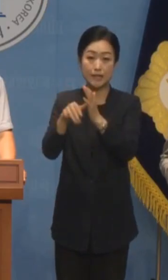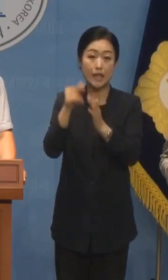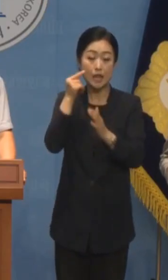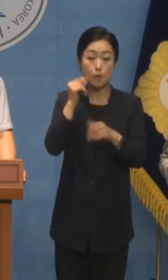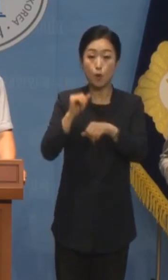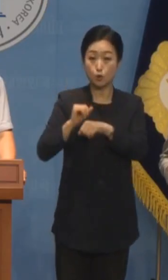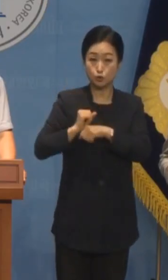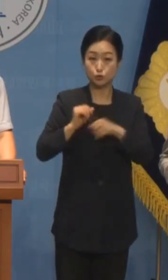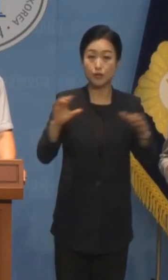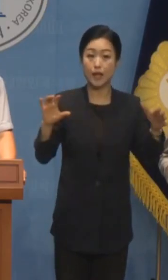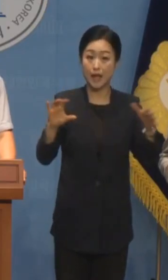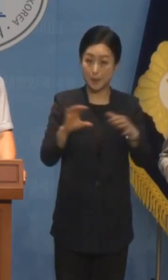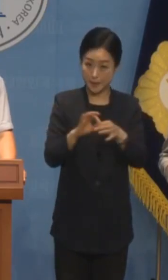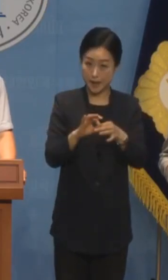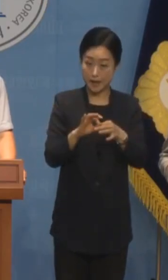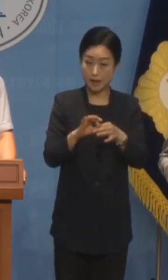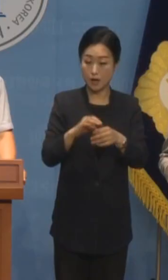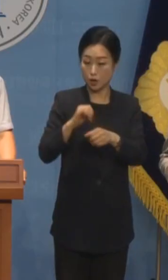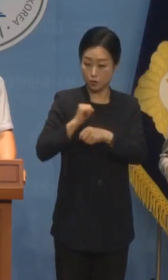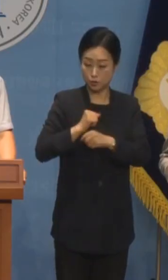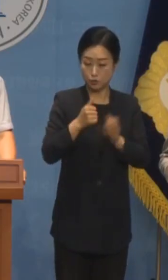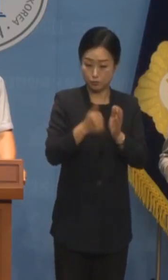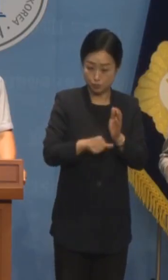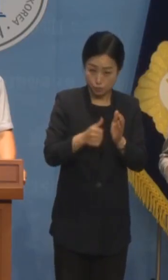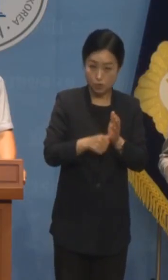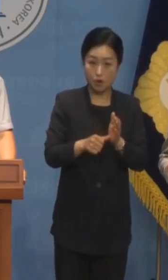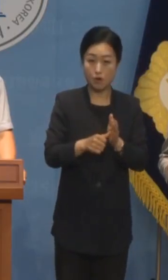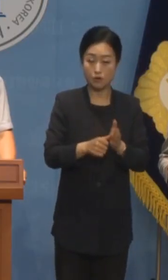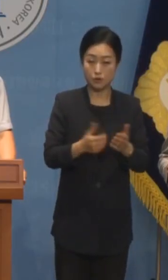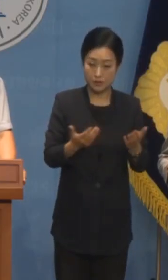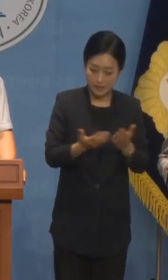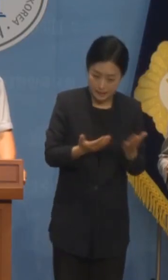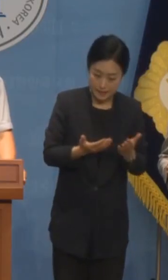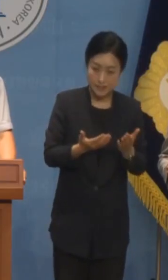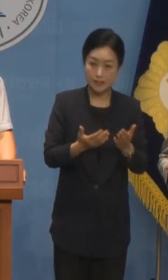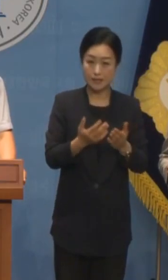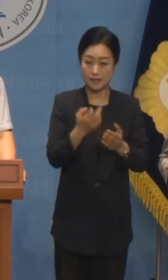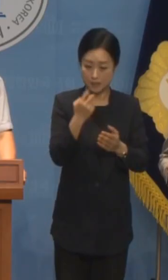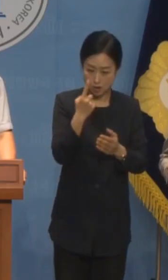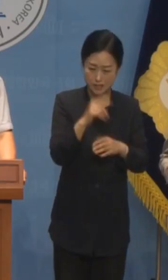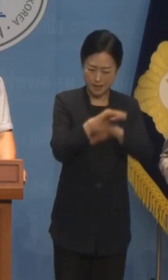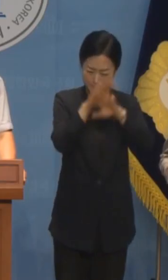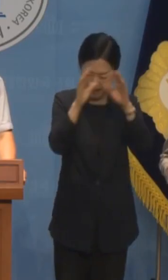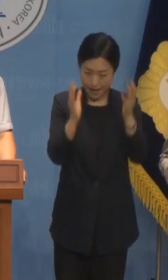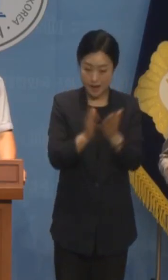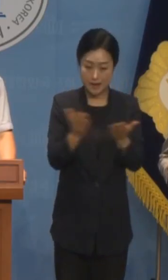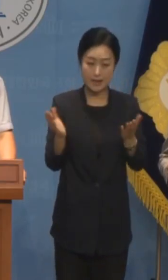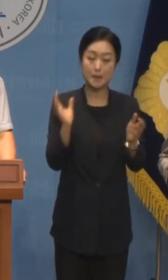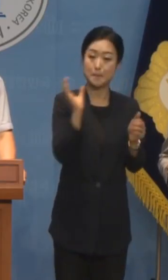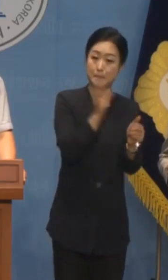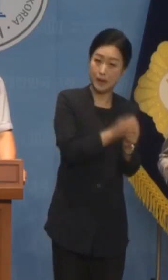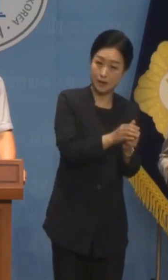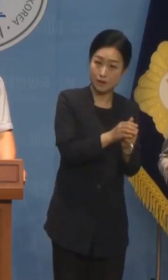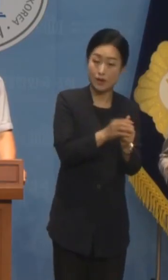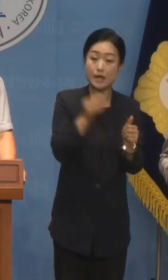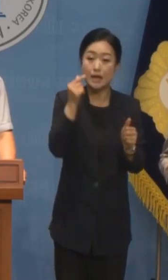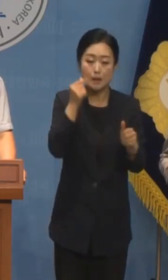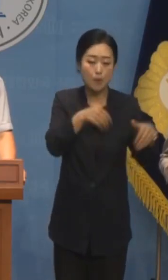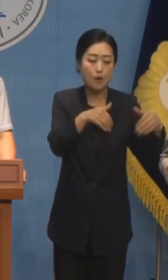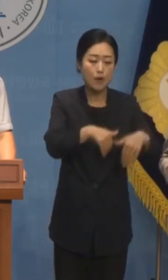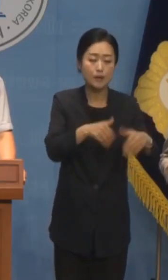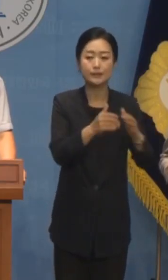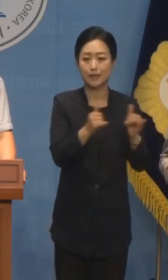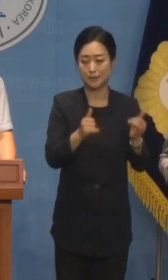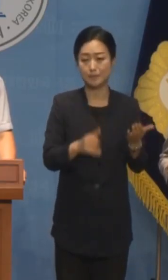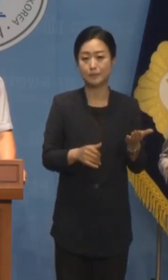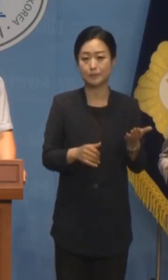군의 군수, 수송, 노역, 정탐을 담당합니다. 일본의 간자 노릇을 한